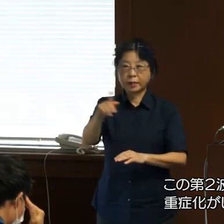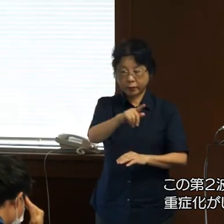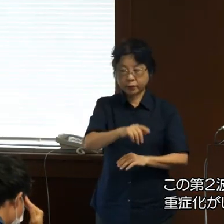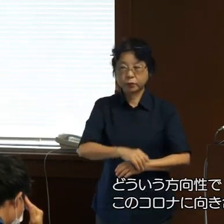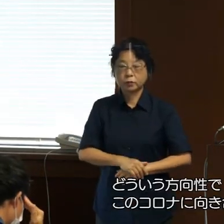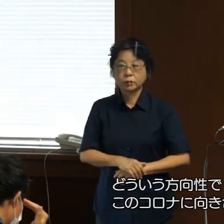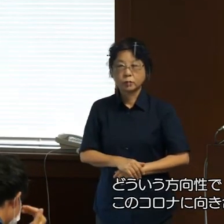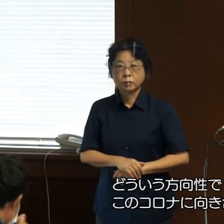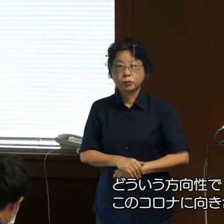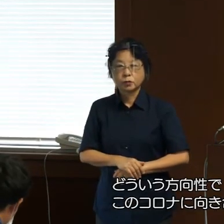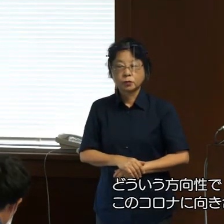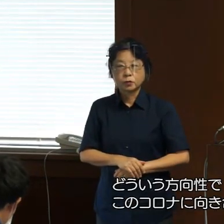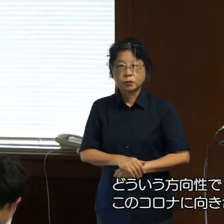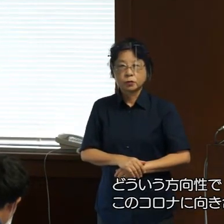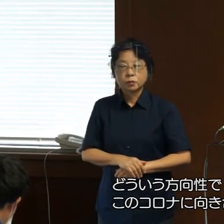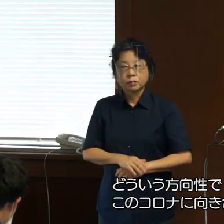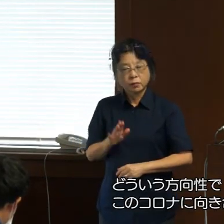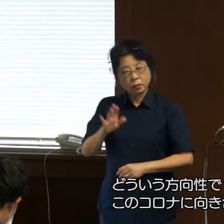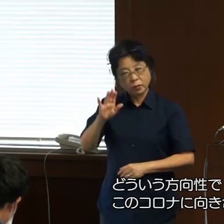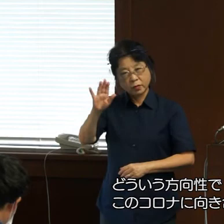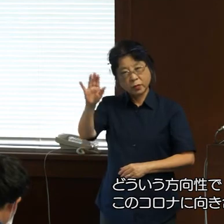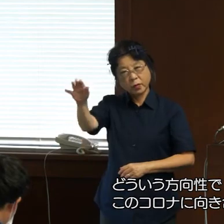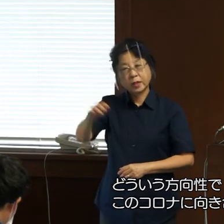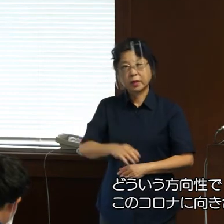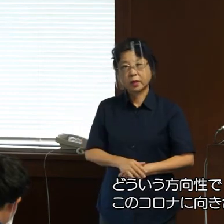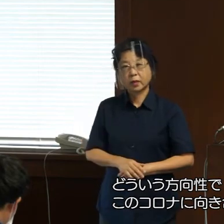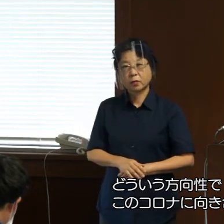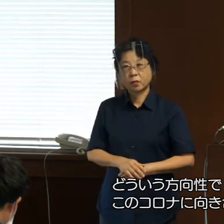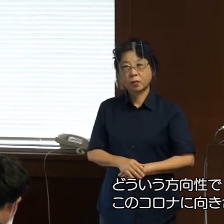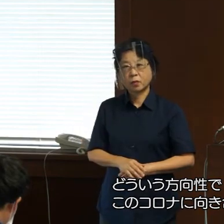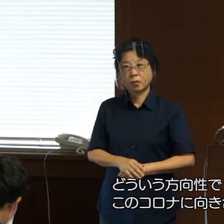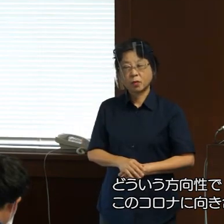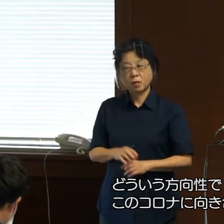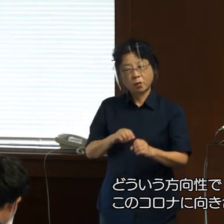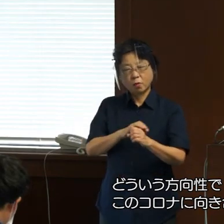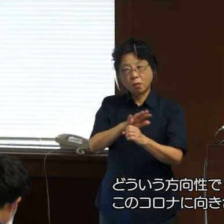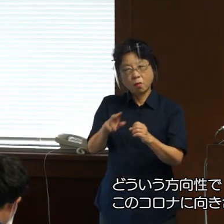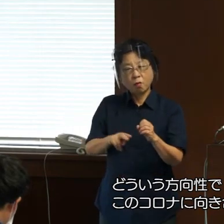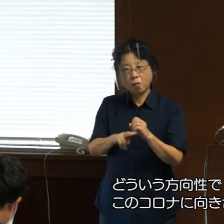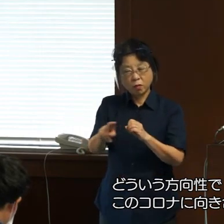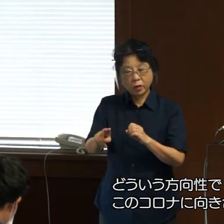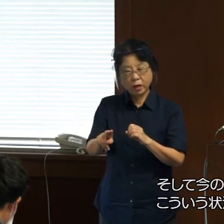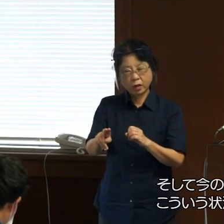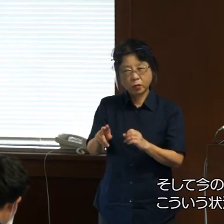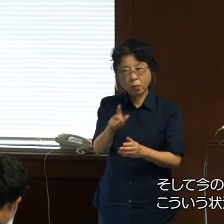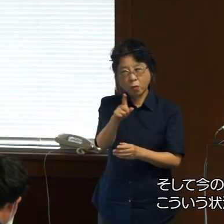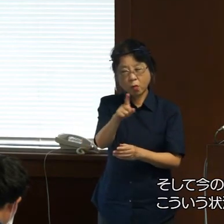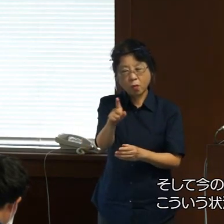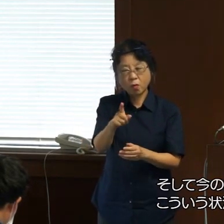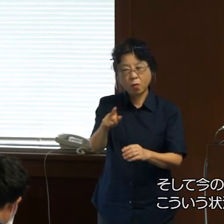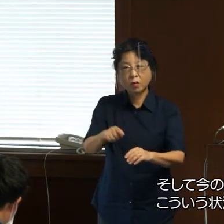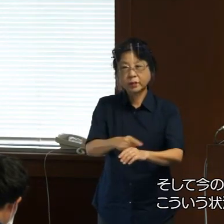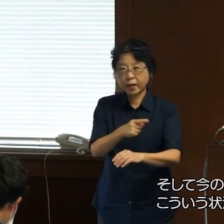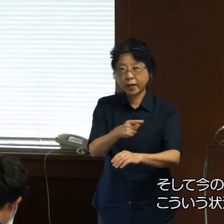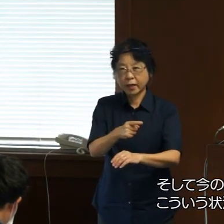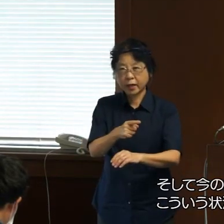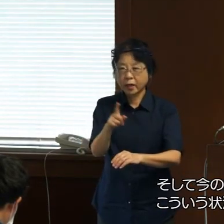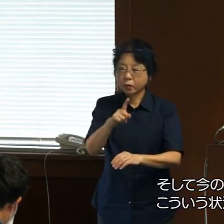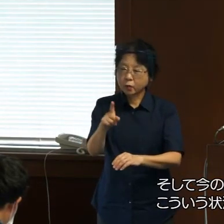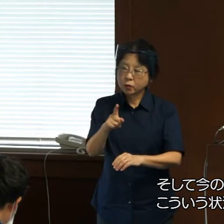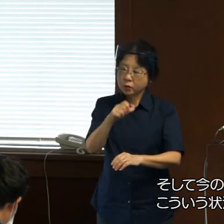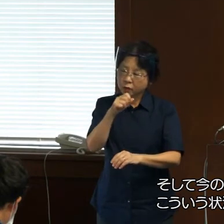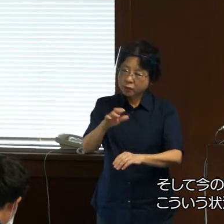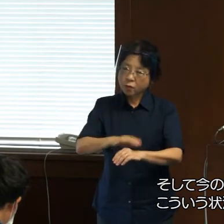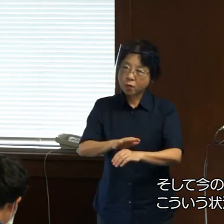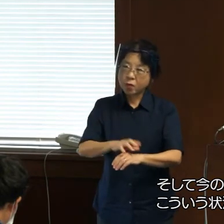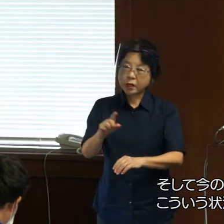で、どういう方向性でこのコロナに向き合っていくのかということ、そして今の非常に経済情